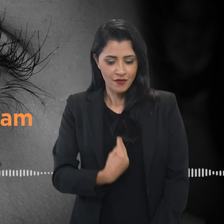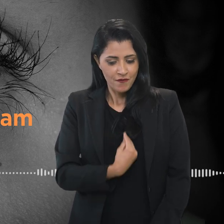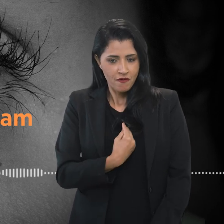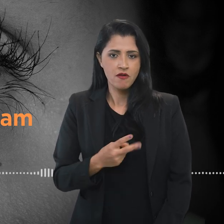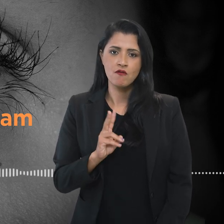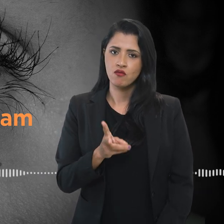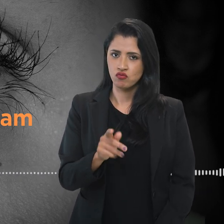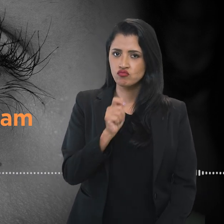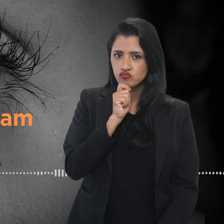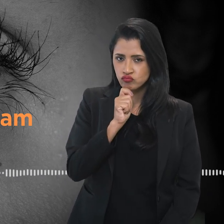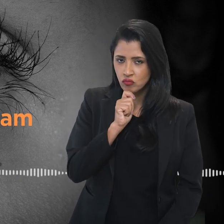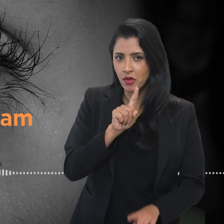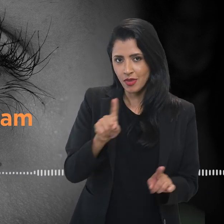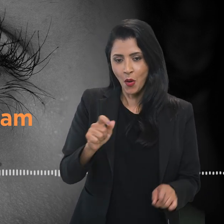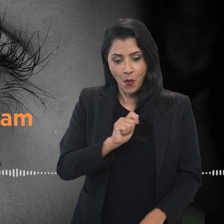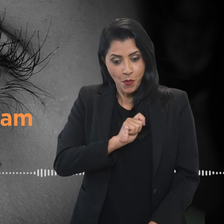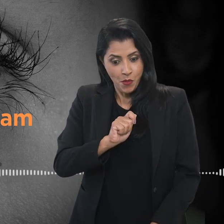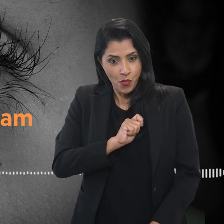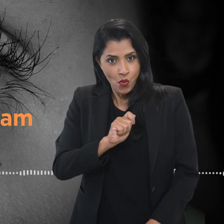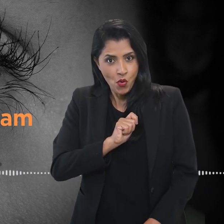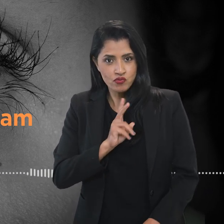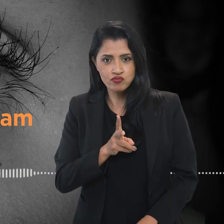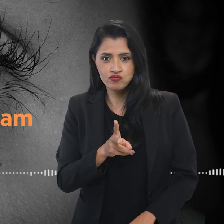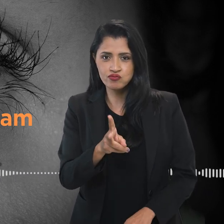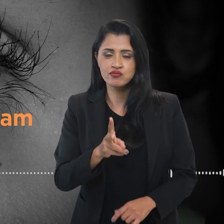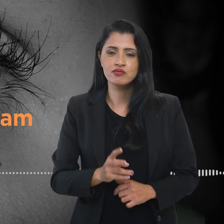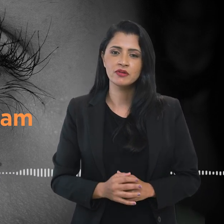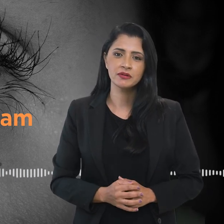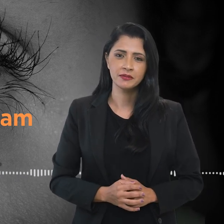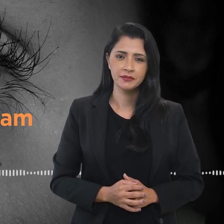né? Então, assim, o pulso ainda pulsa.